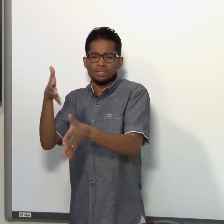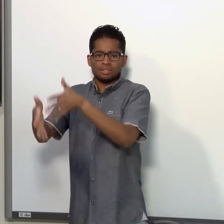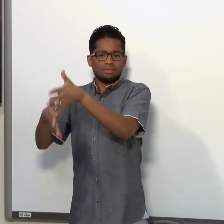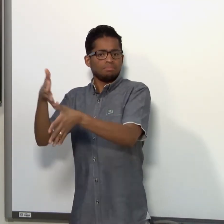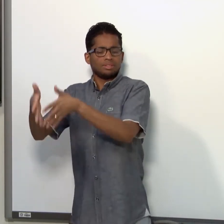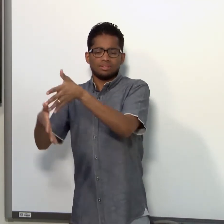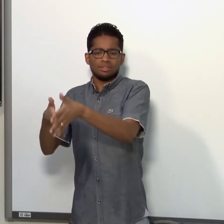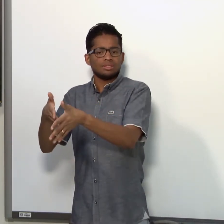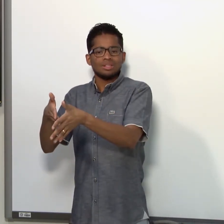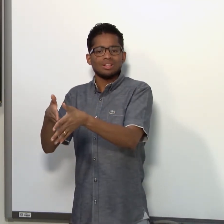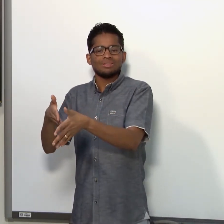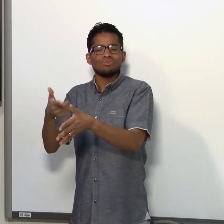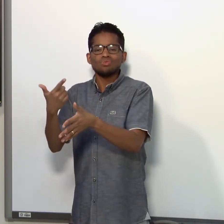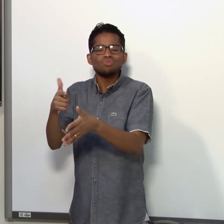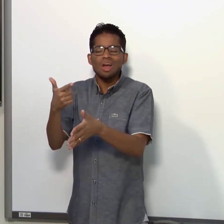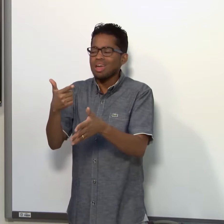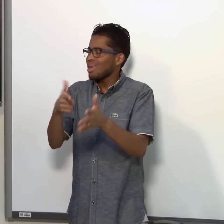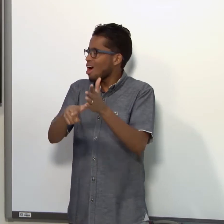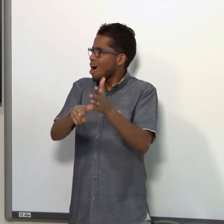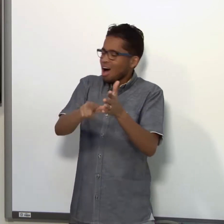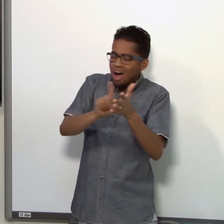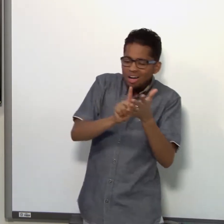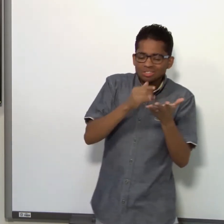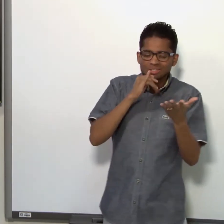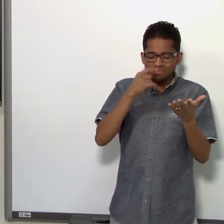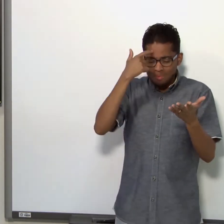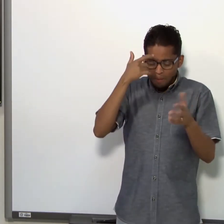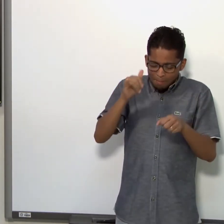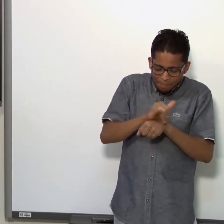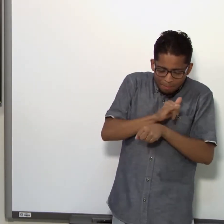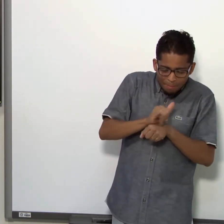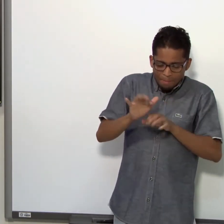do português para a língua de sinais. Mas e a preparação?